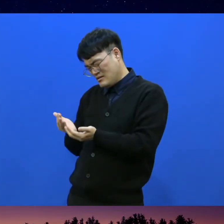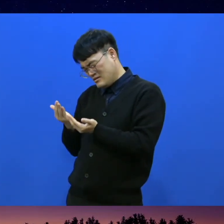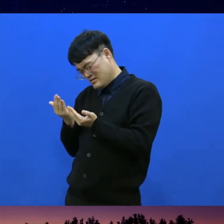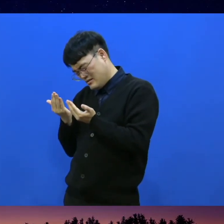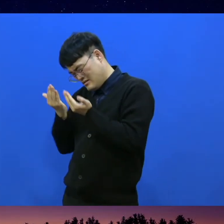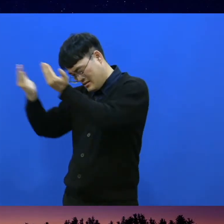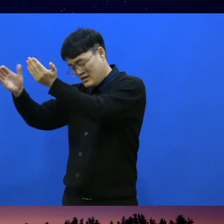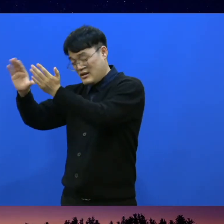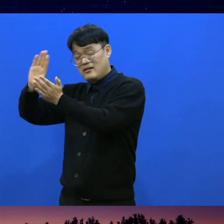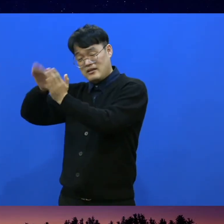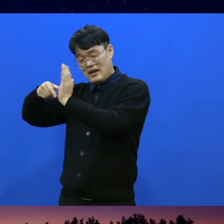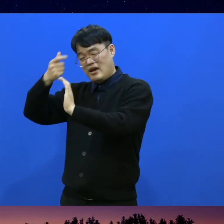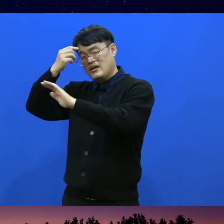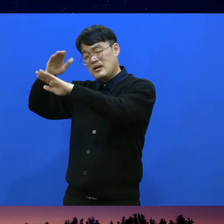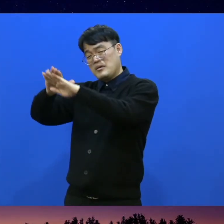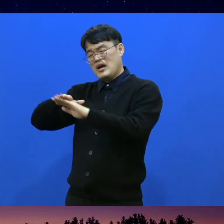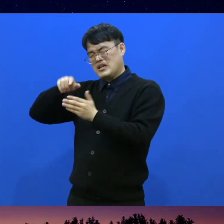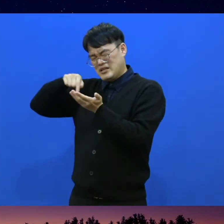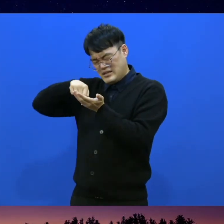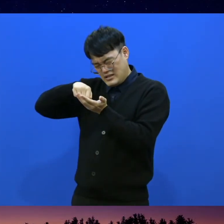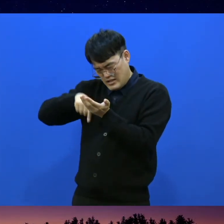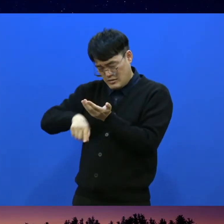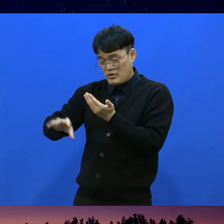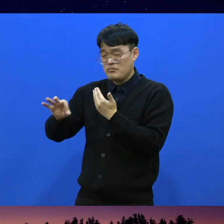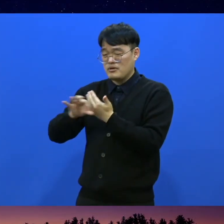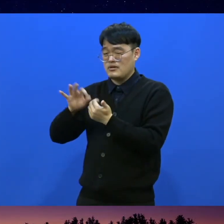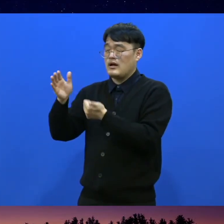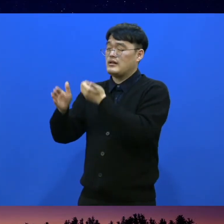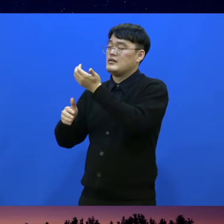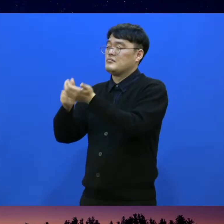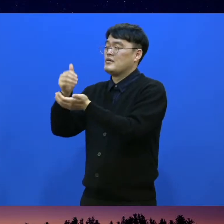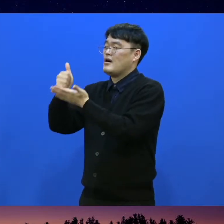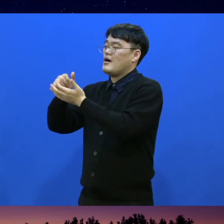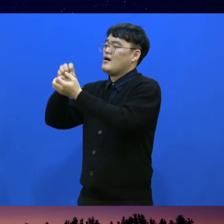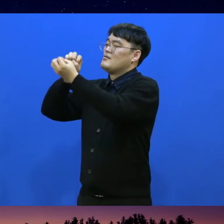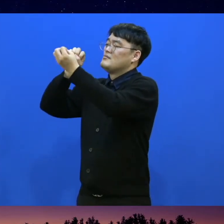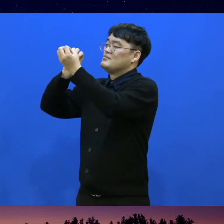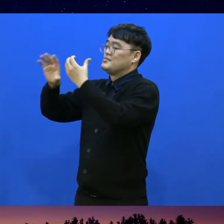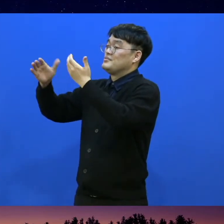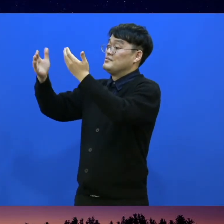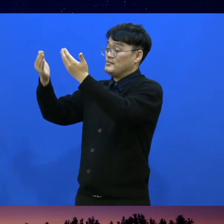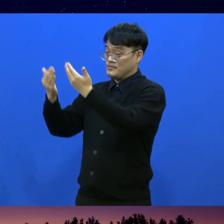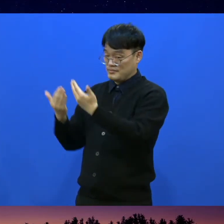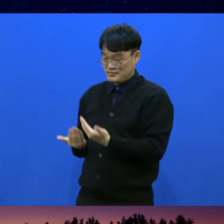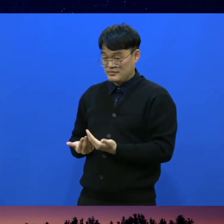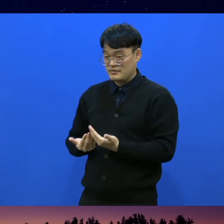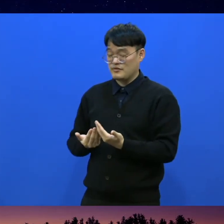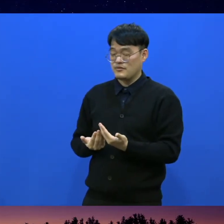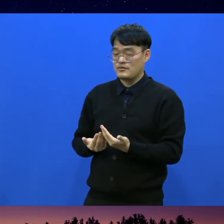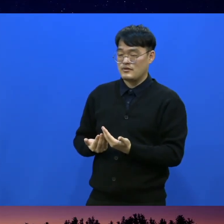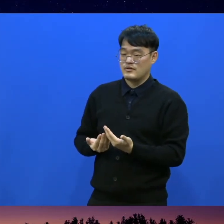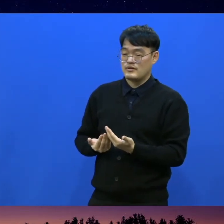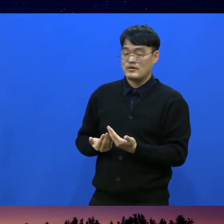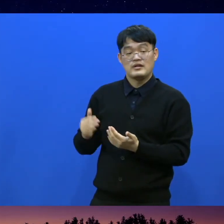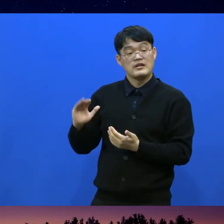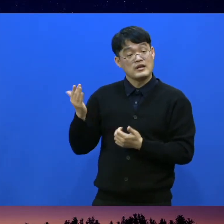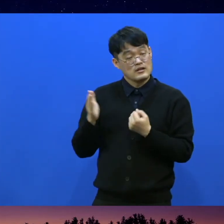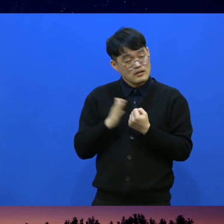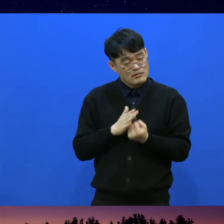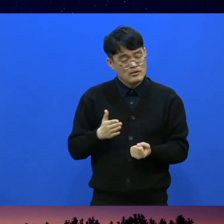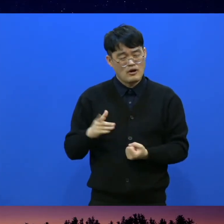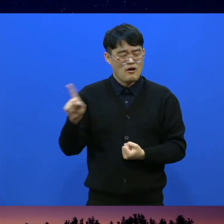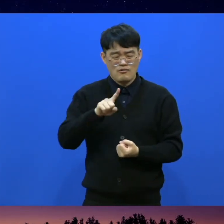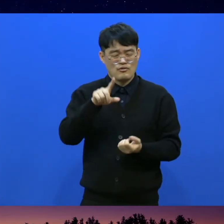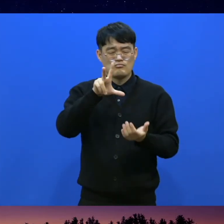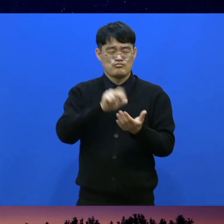깊어지면 그분에게 압도를 당한 것이고 그분에게 몰입당한 상태이기 때문에 이제 그 어떤 문제도 나를 흔들어